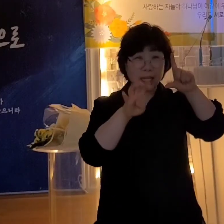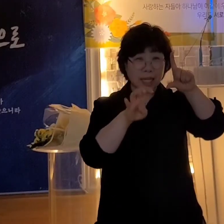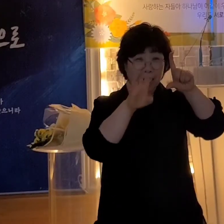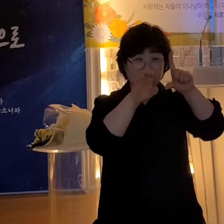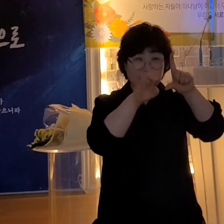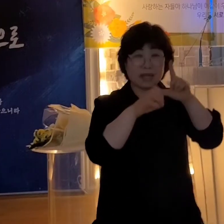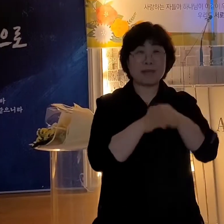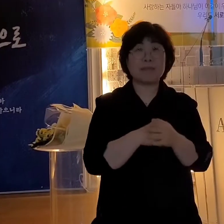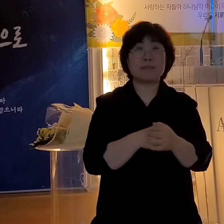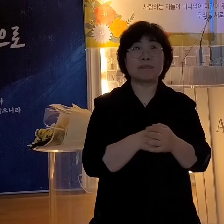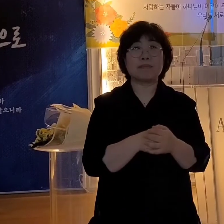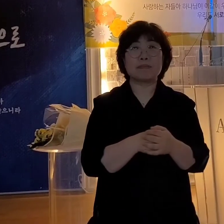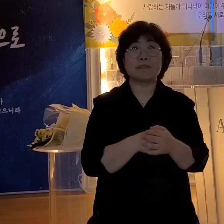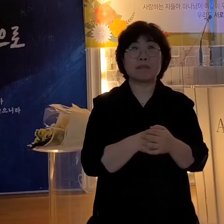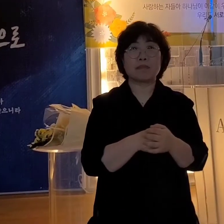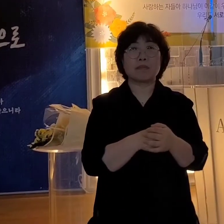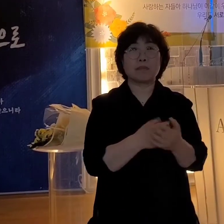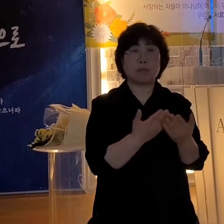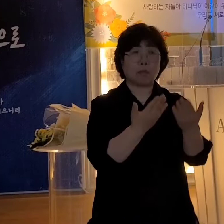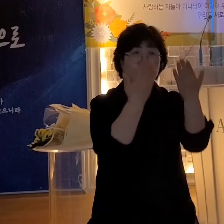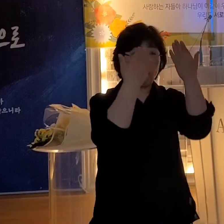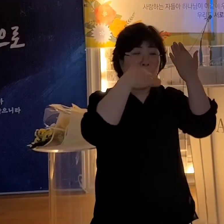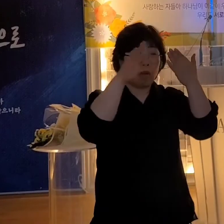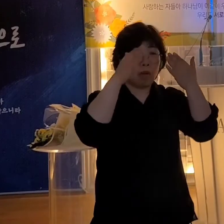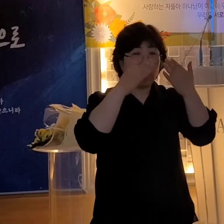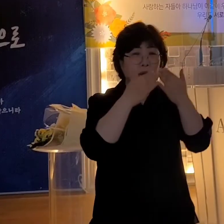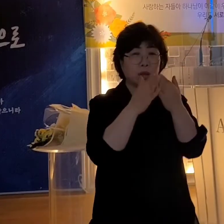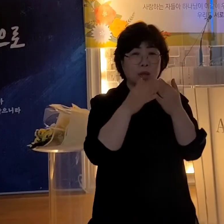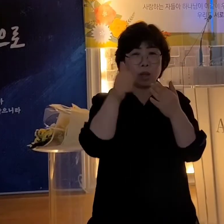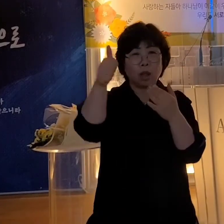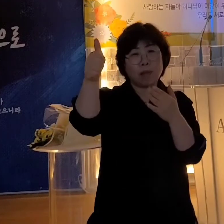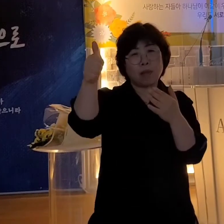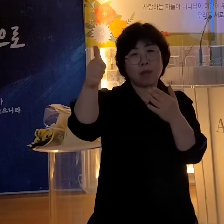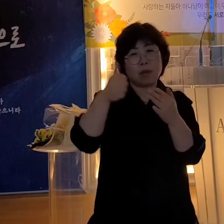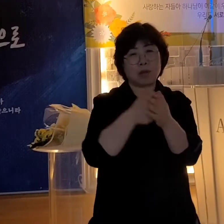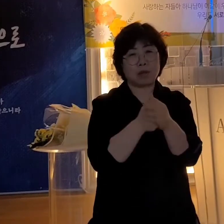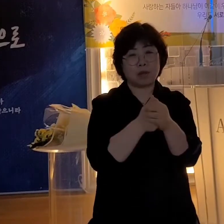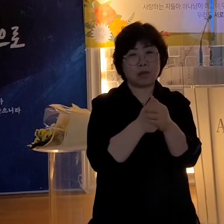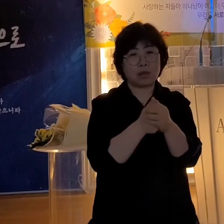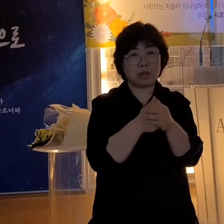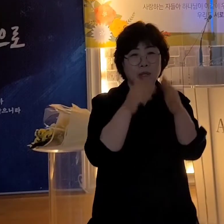이번에 들어가면 정신 차리고 나와라.